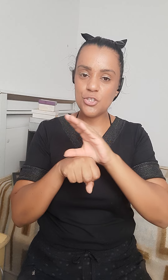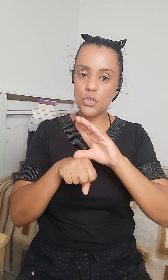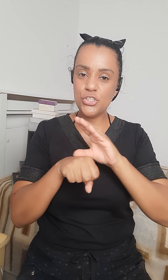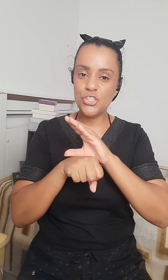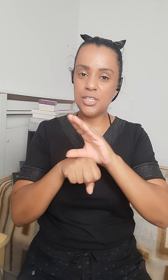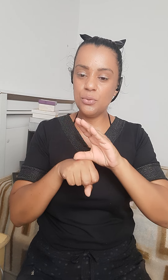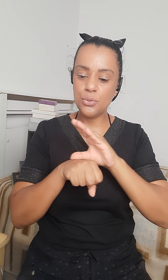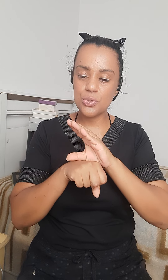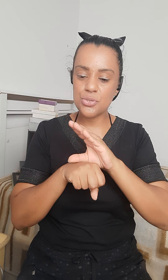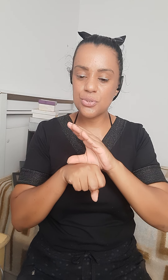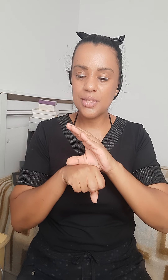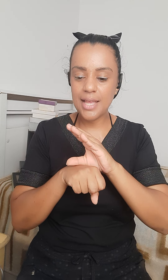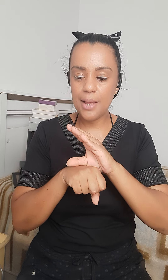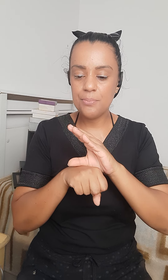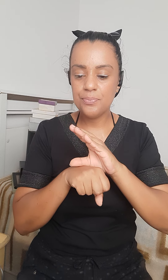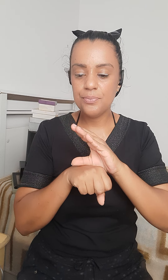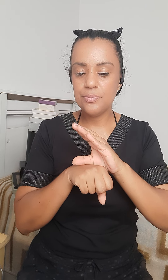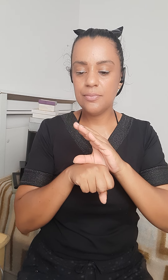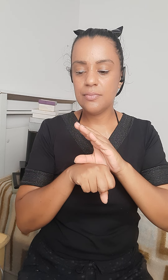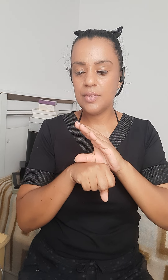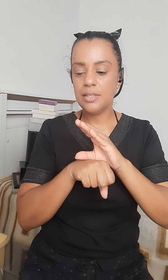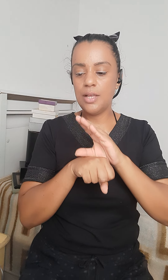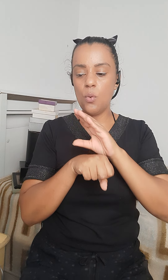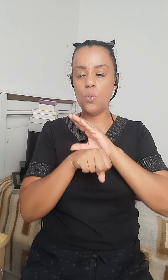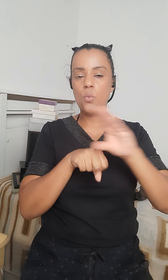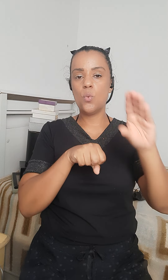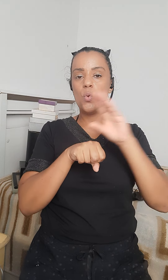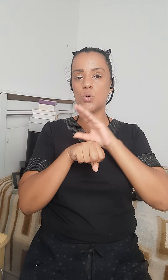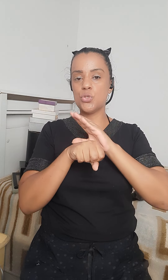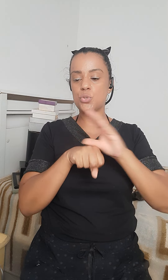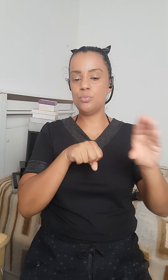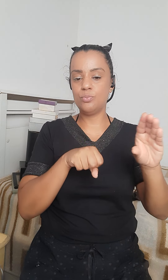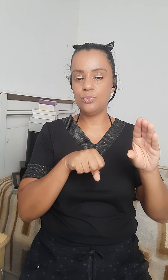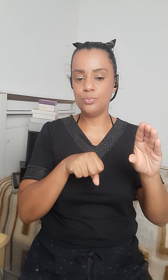só gira no dorso, tá? Então, curso.